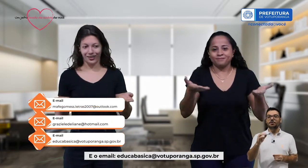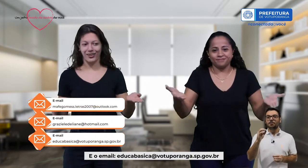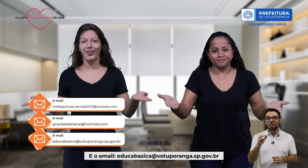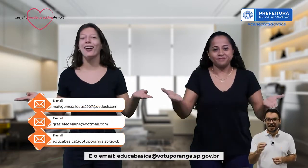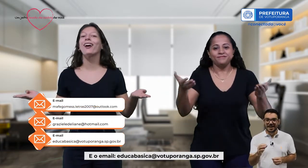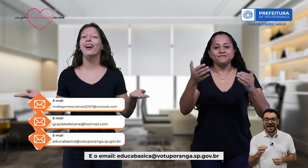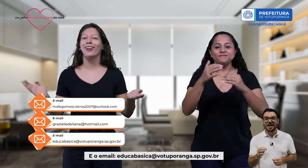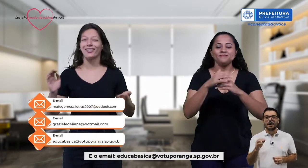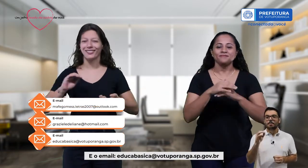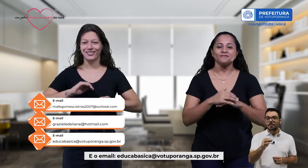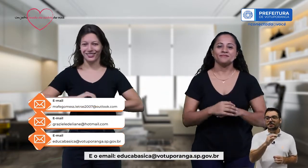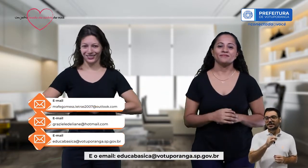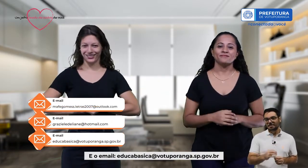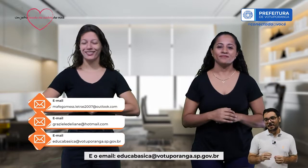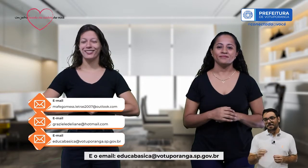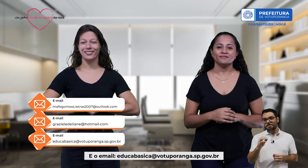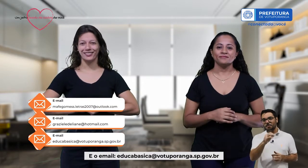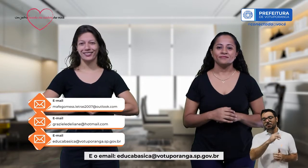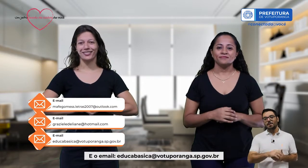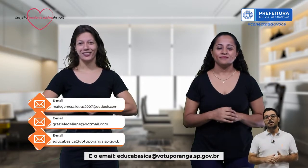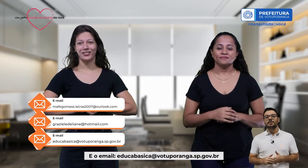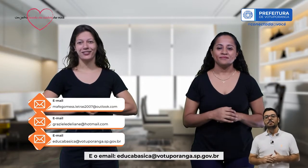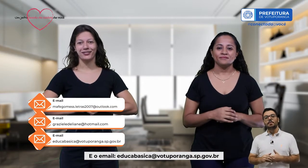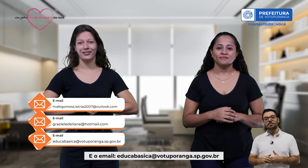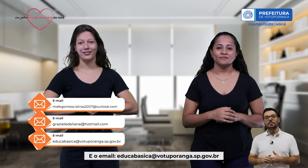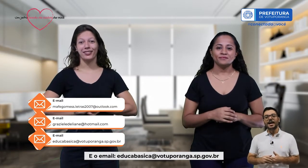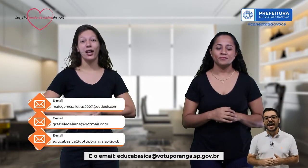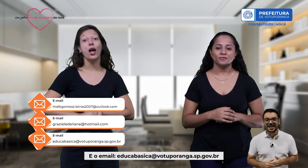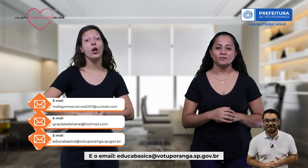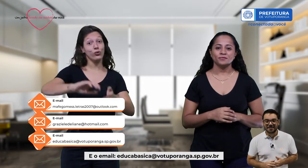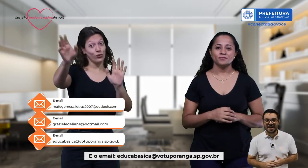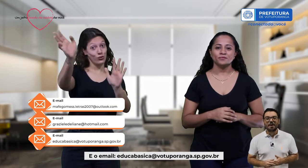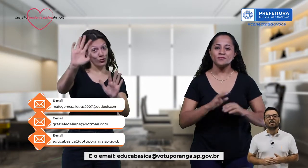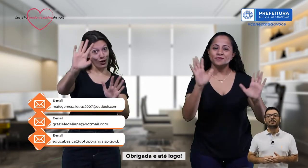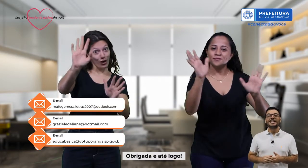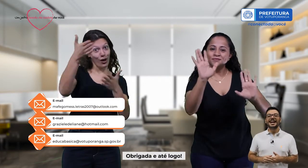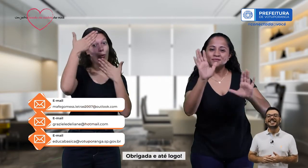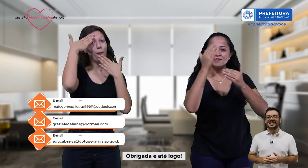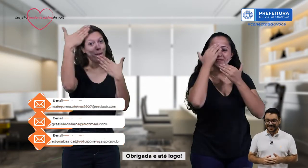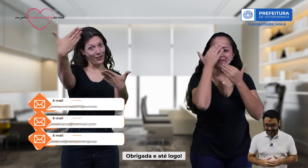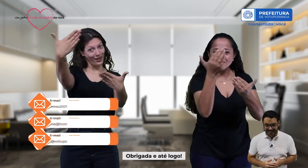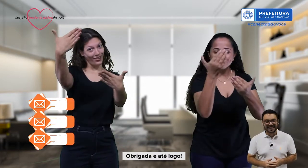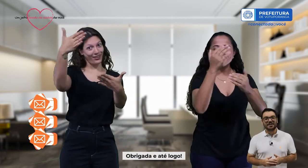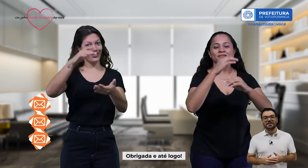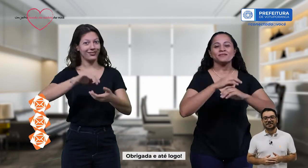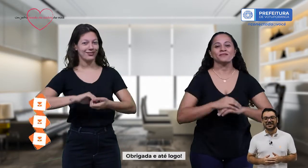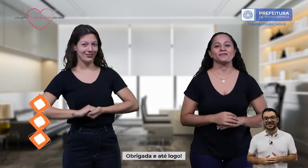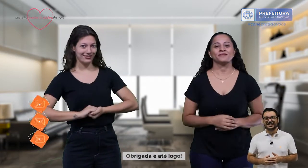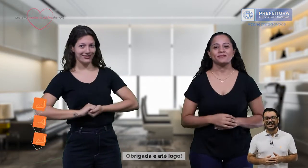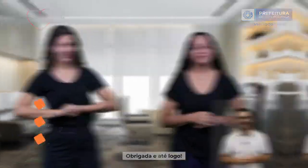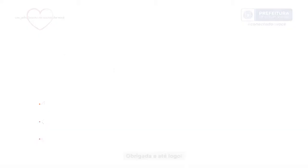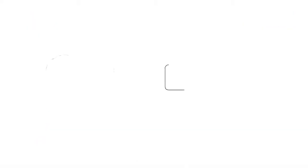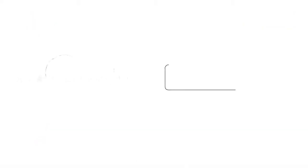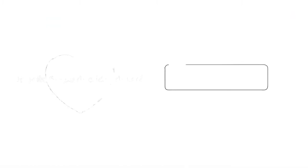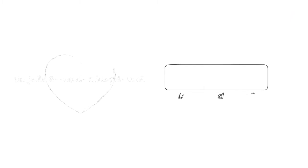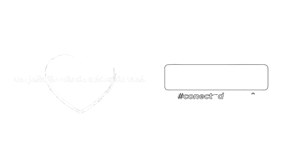.gov.br Obrigada e até logo!